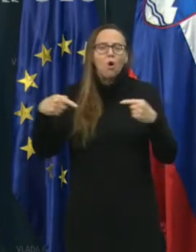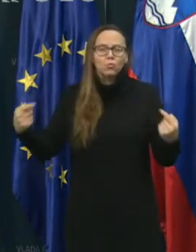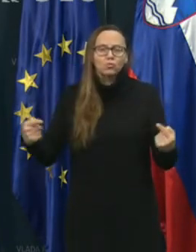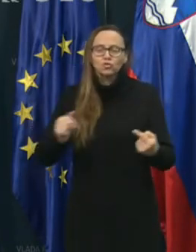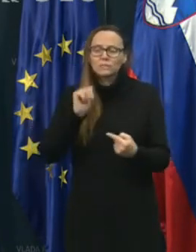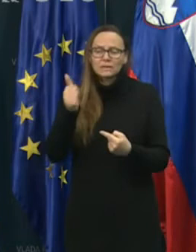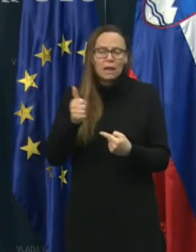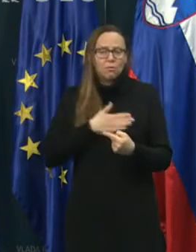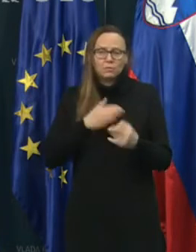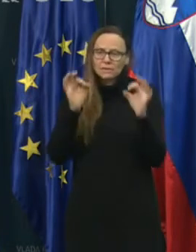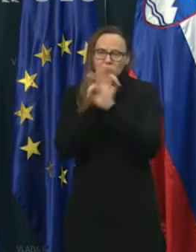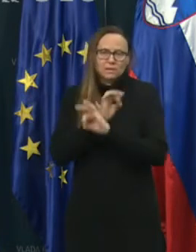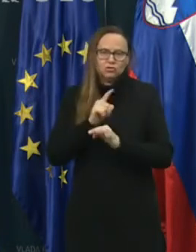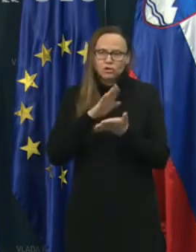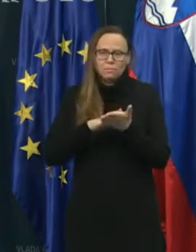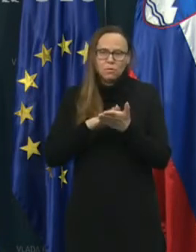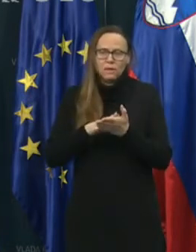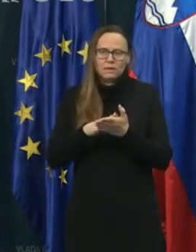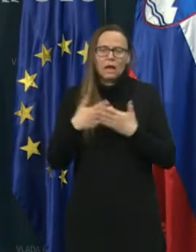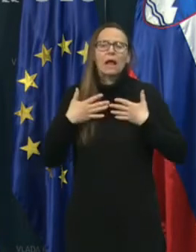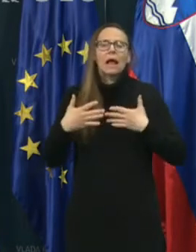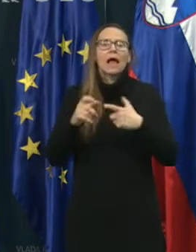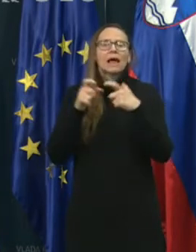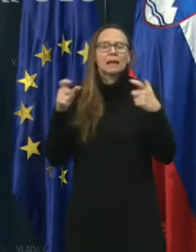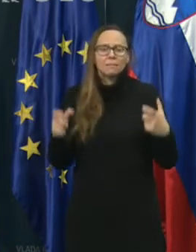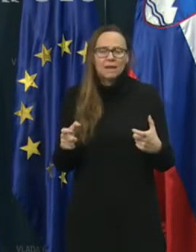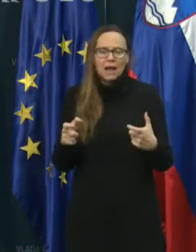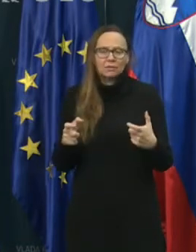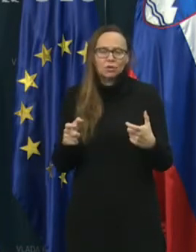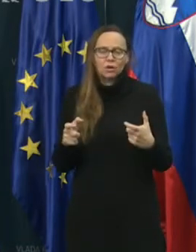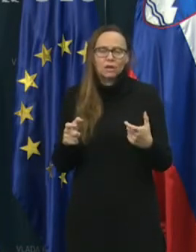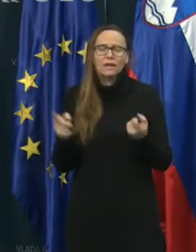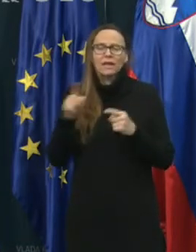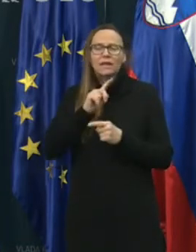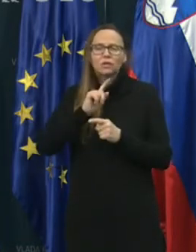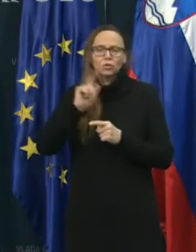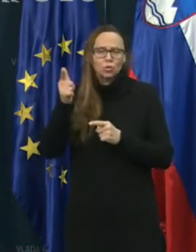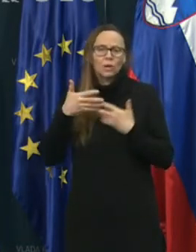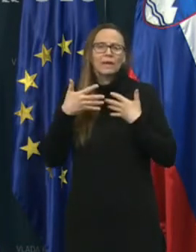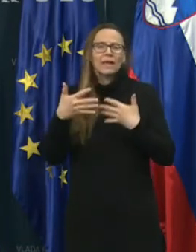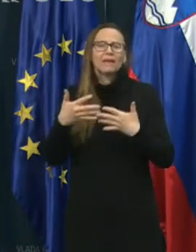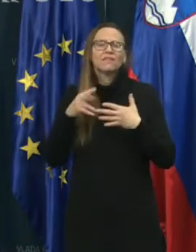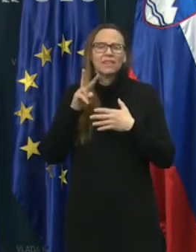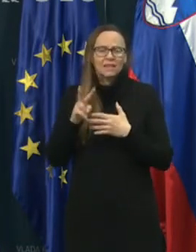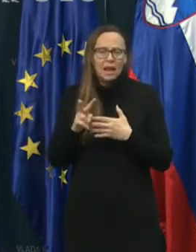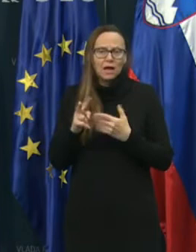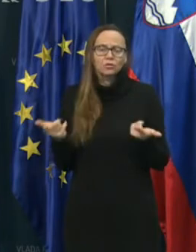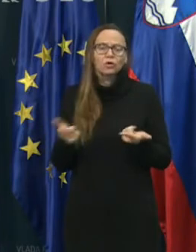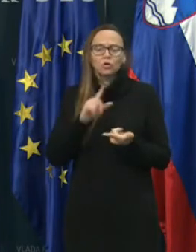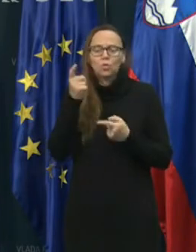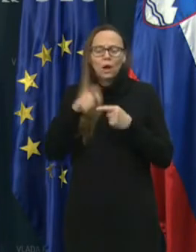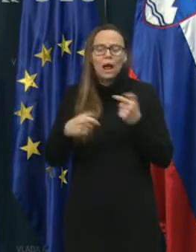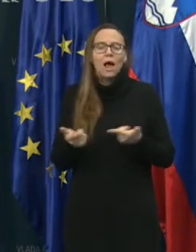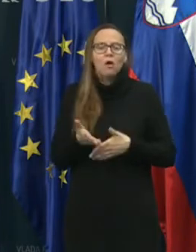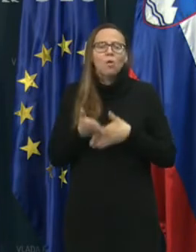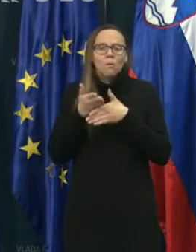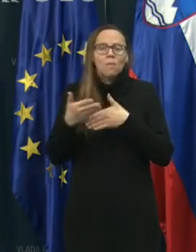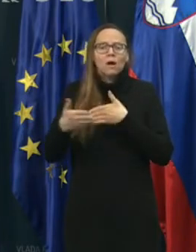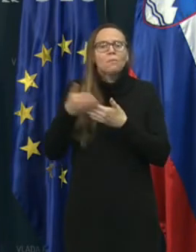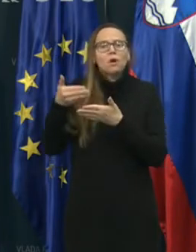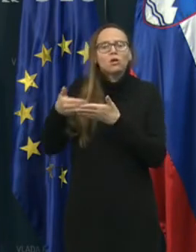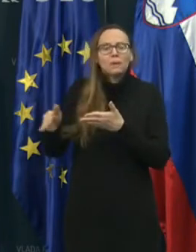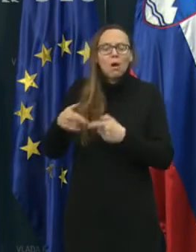pomeni. Respiratorji oziroma ventilatorji in druga oprema lahko pomagajo pri odpravljanju